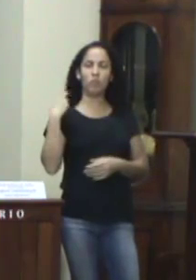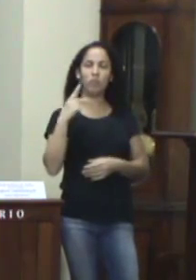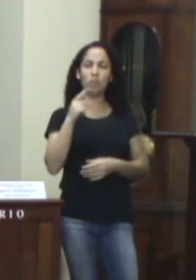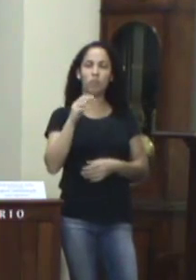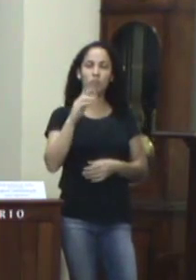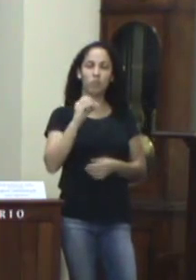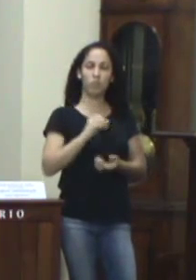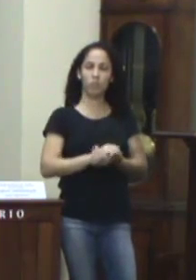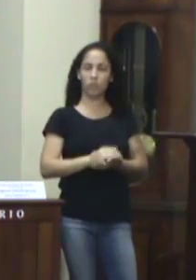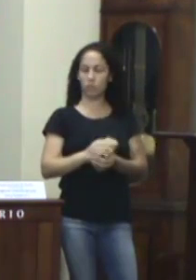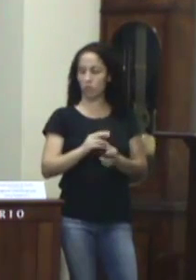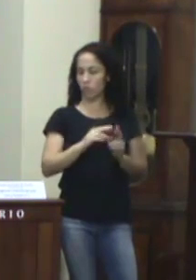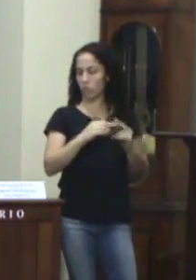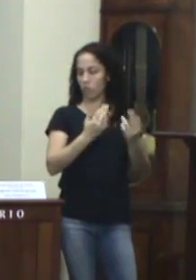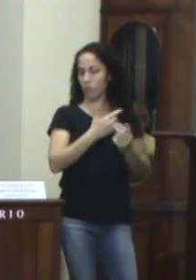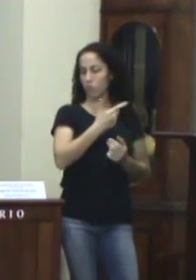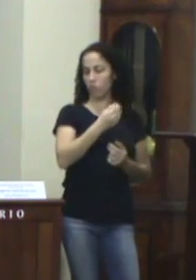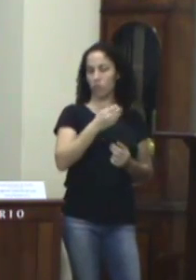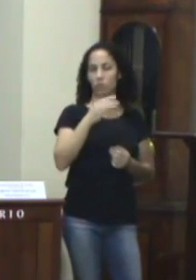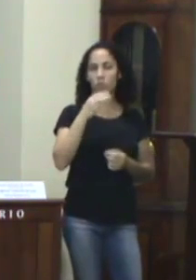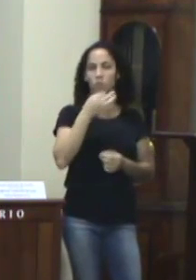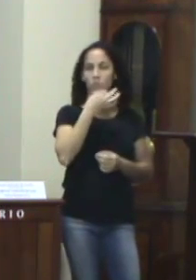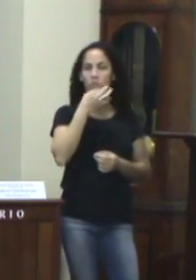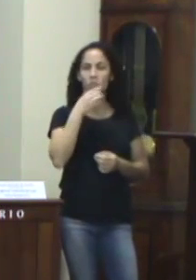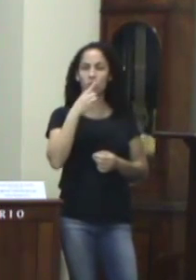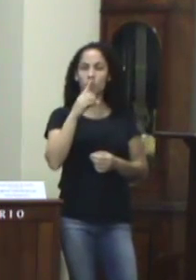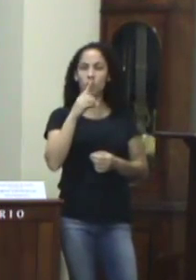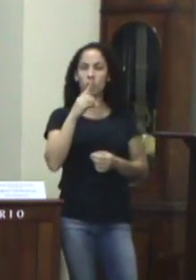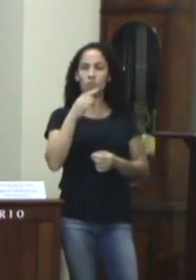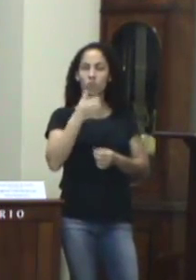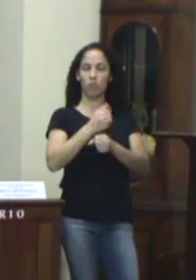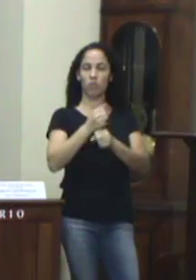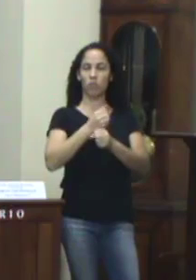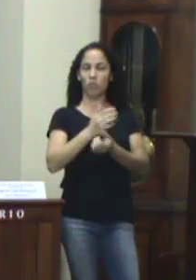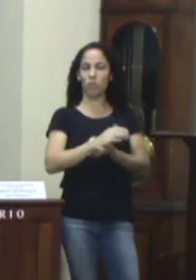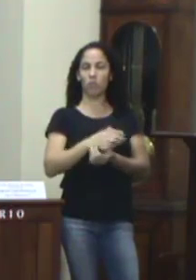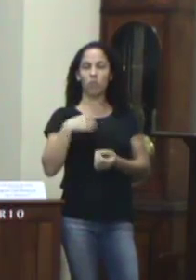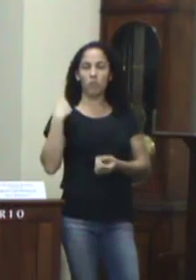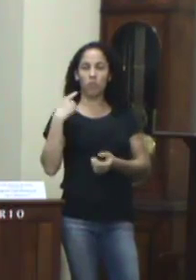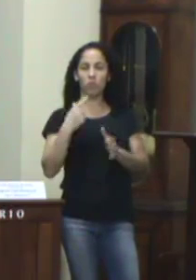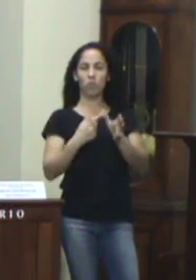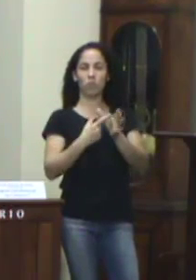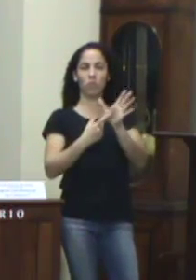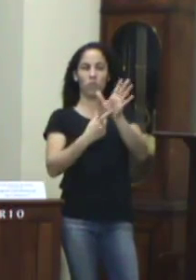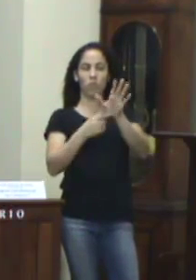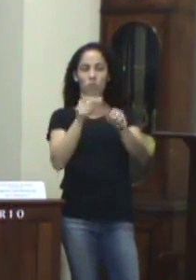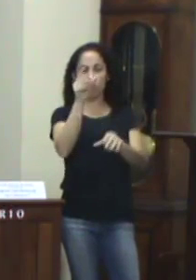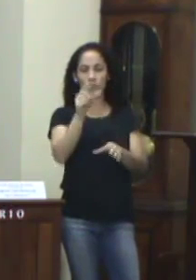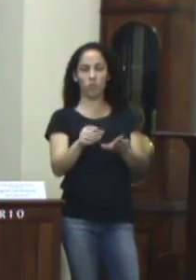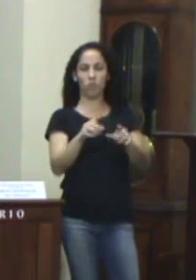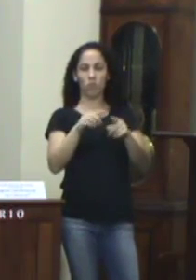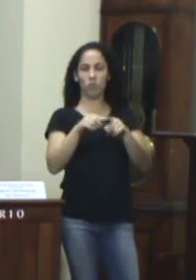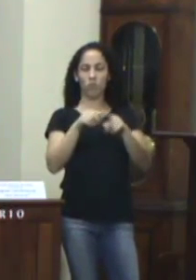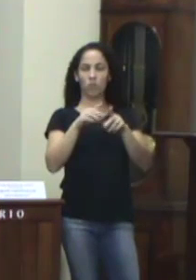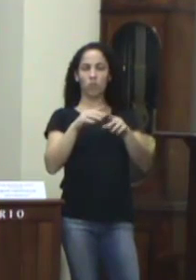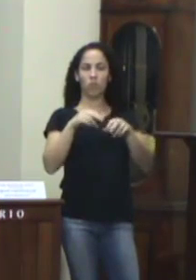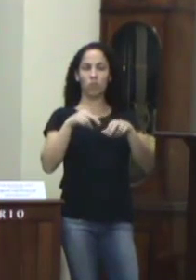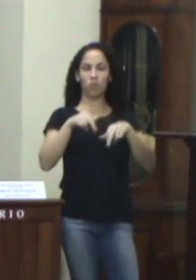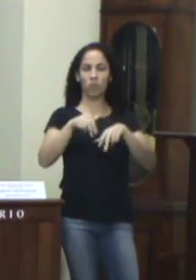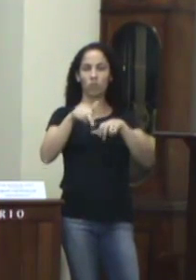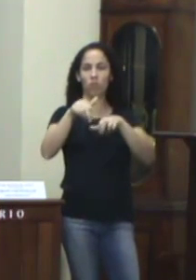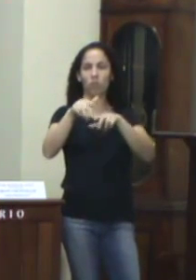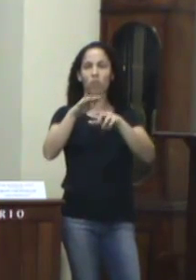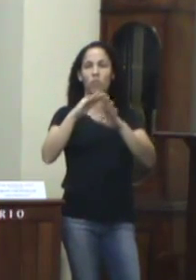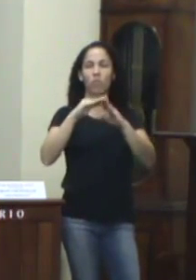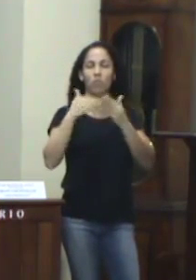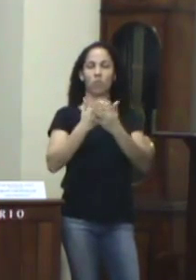Graça, a sessão ordinária do dia 20 de setembro de 2018. O vereador encontra-se representando a Câmara Municipal de Valença, no distrito das escolas